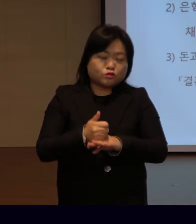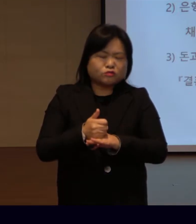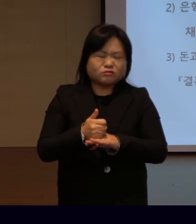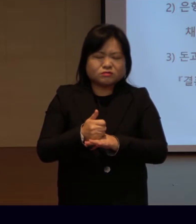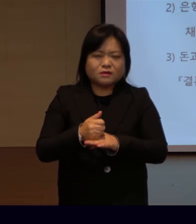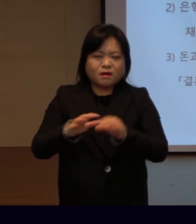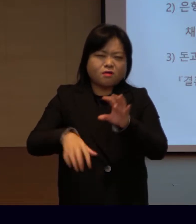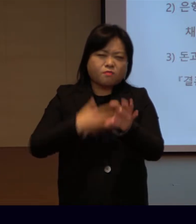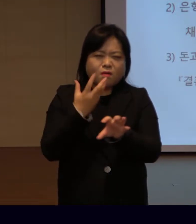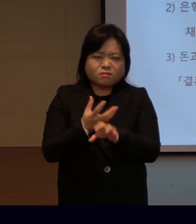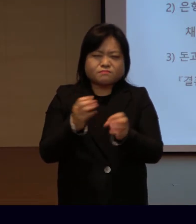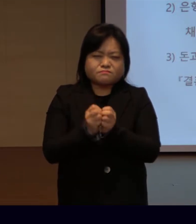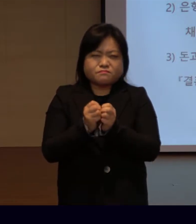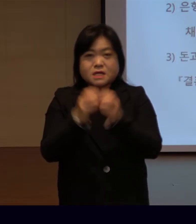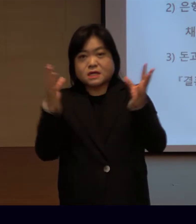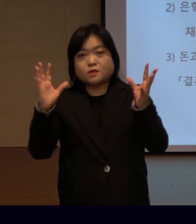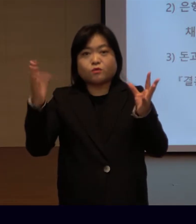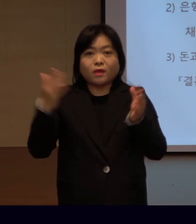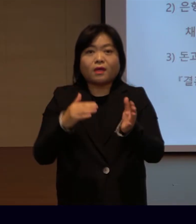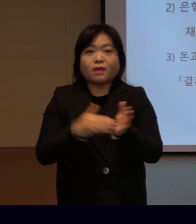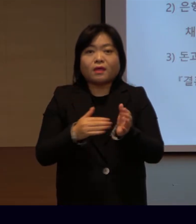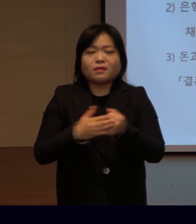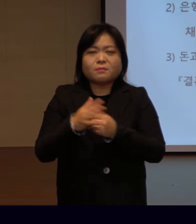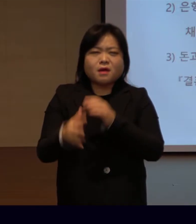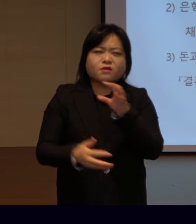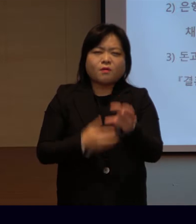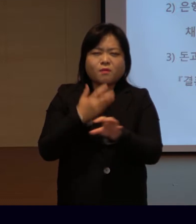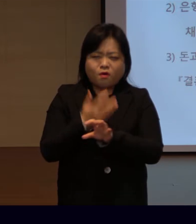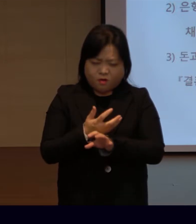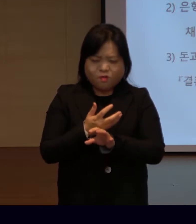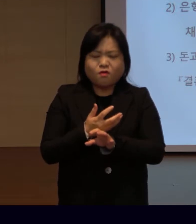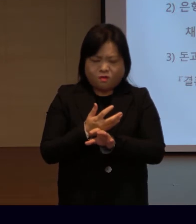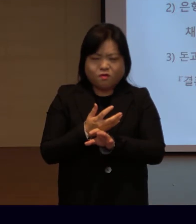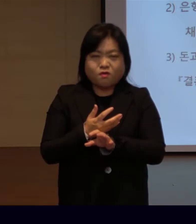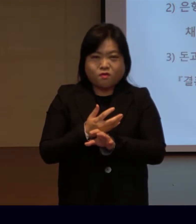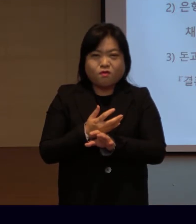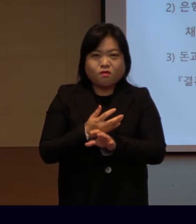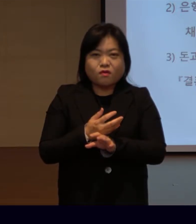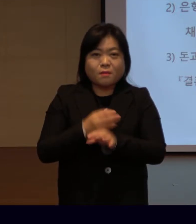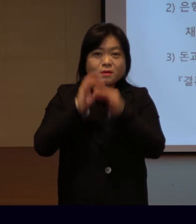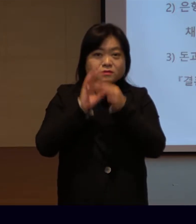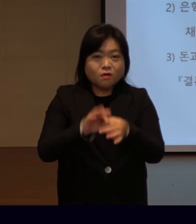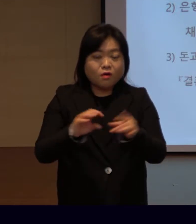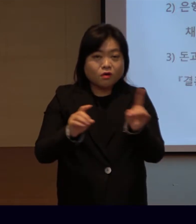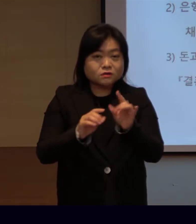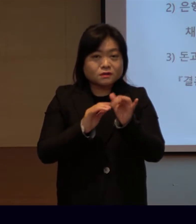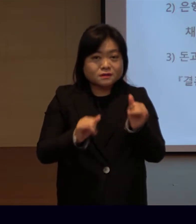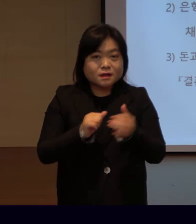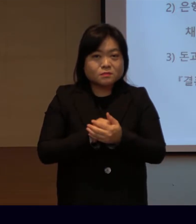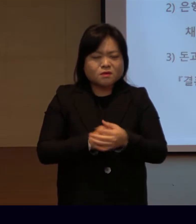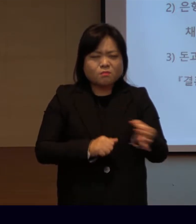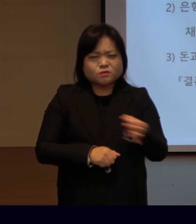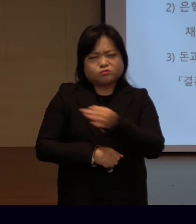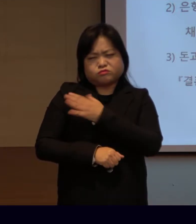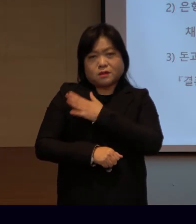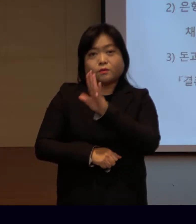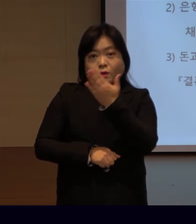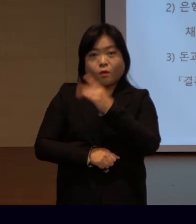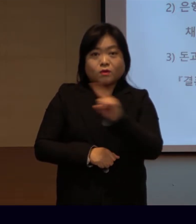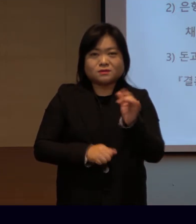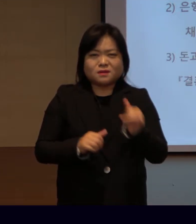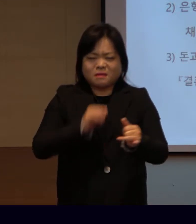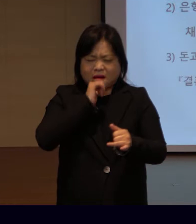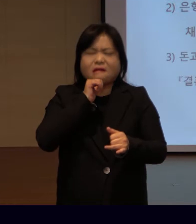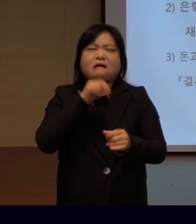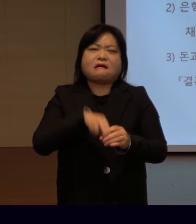거죠. 그래서 그 혁명기를 지나면서 어떤 사람은 엄청 부자가 됐고, 어떤 사람은 완전